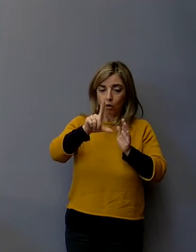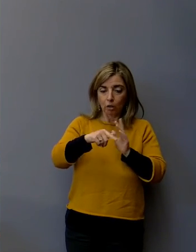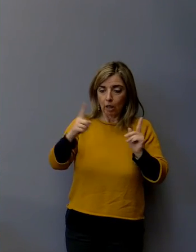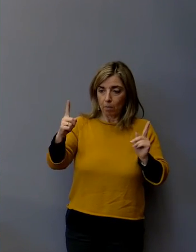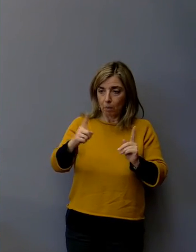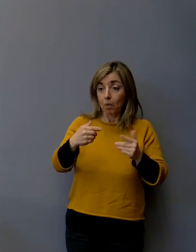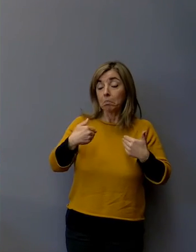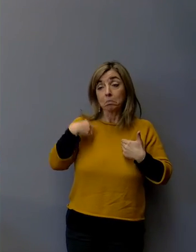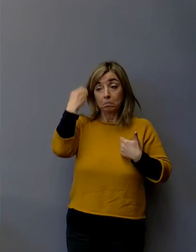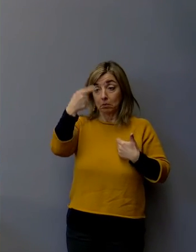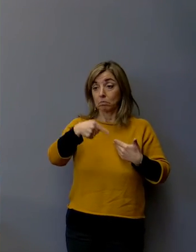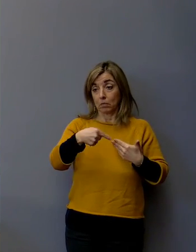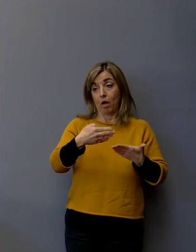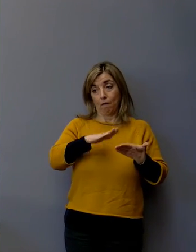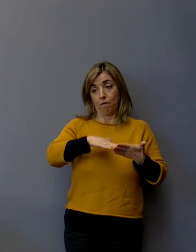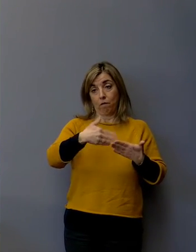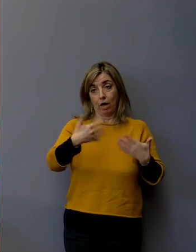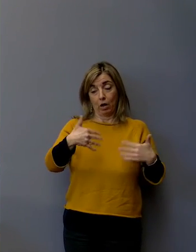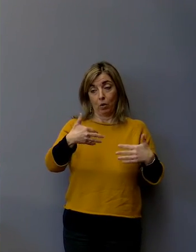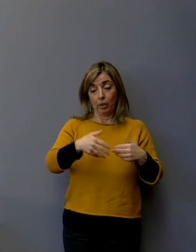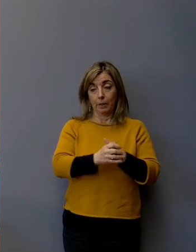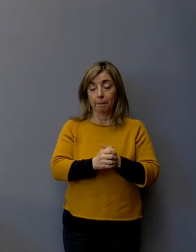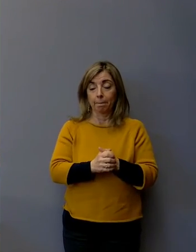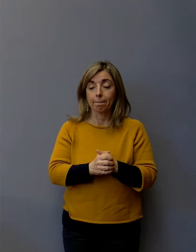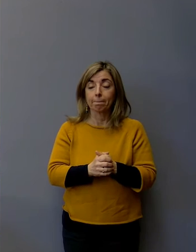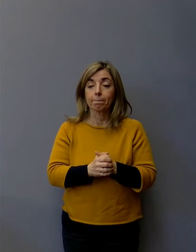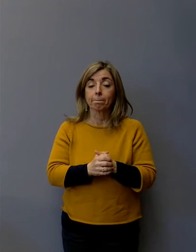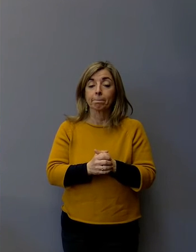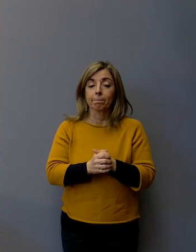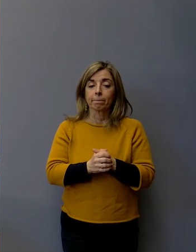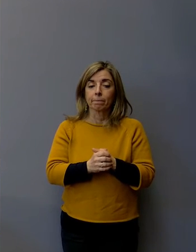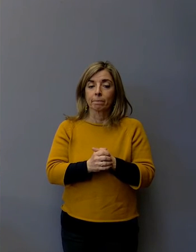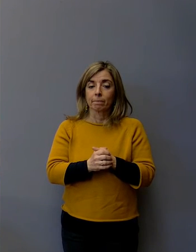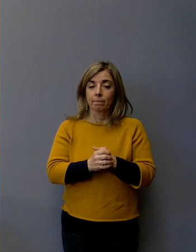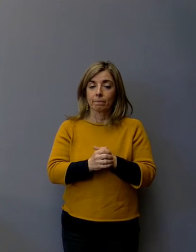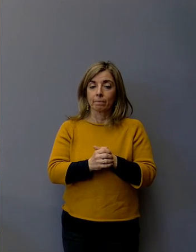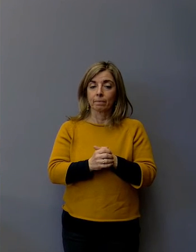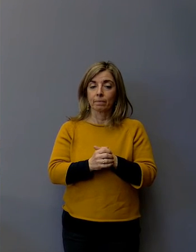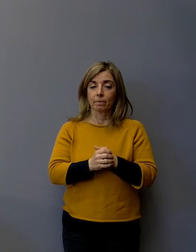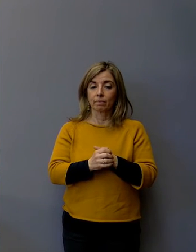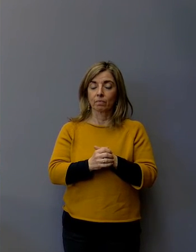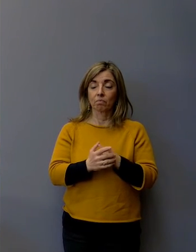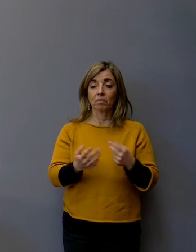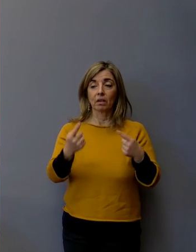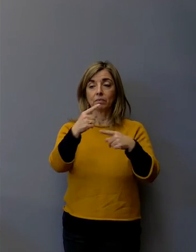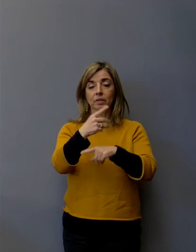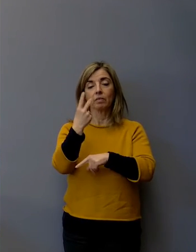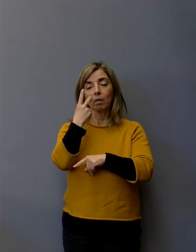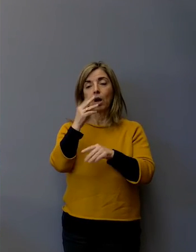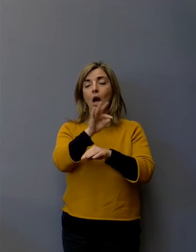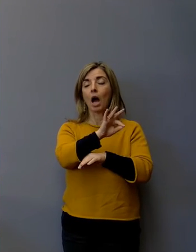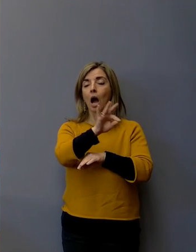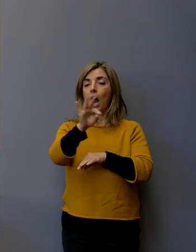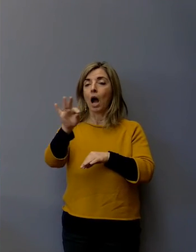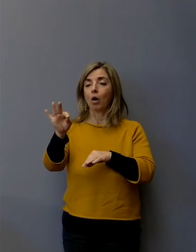io andiamo a vedere invece alcuni dei commenti che sono venuti fuori nella dichiarazione di voto il